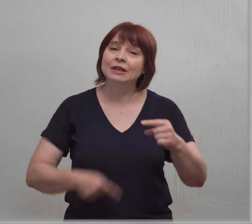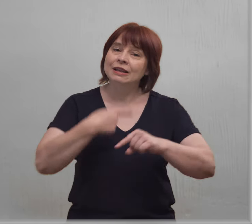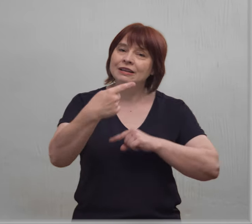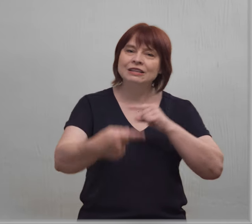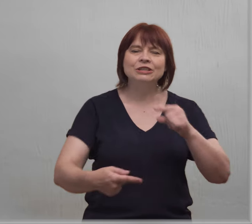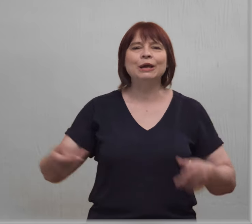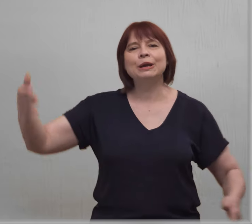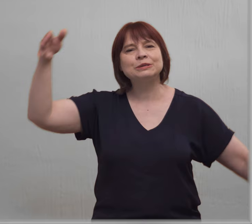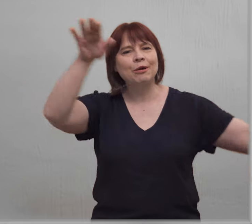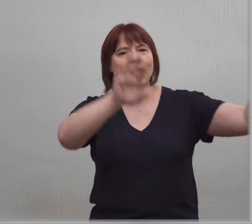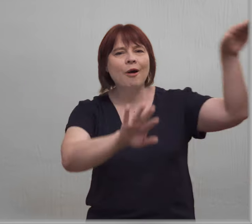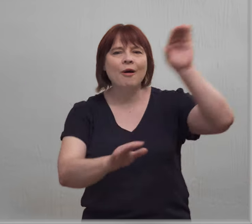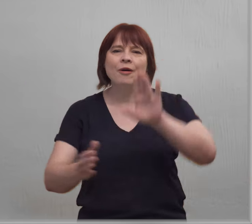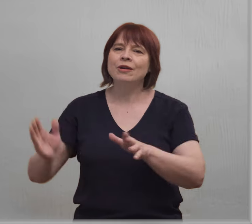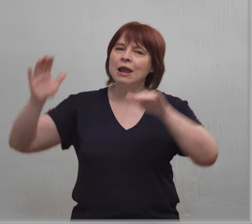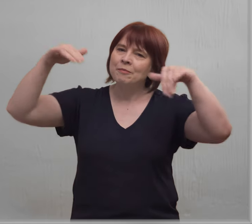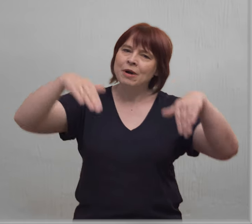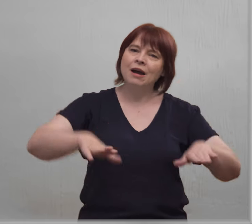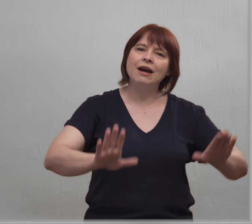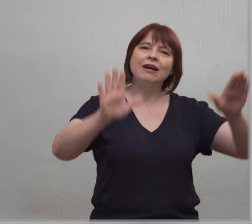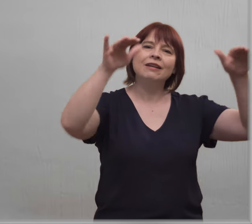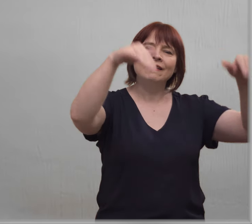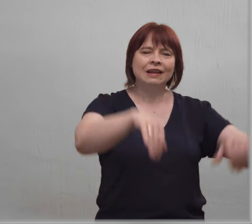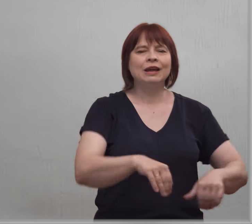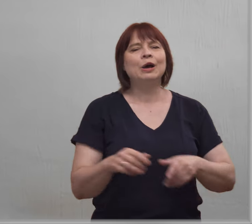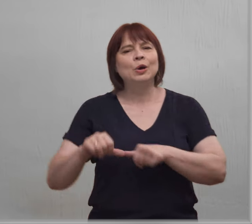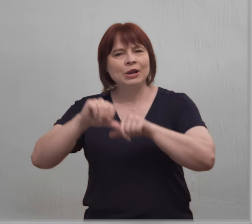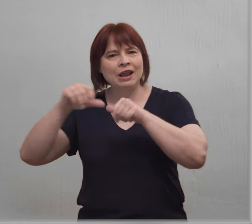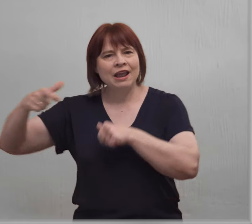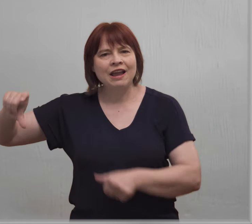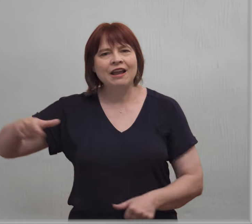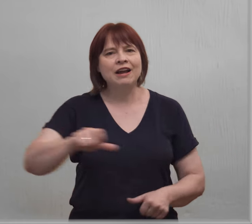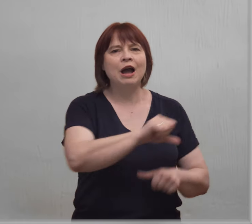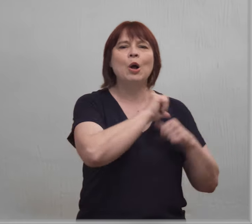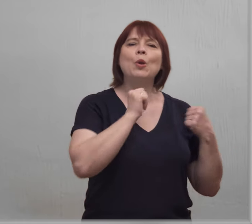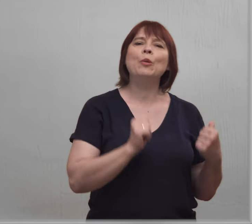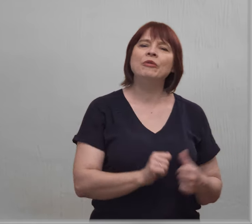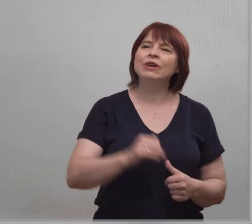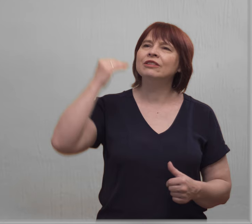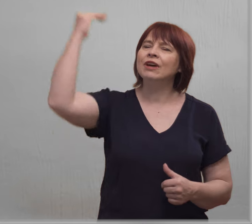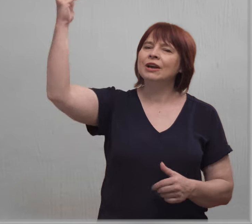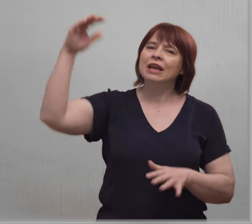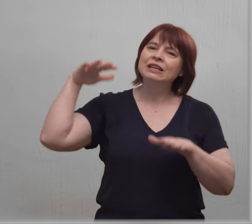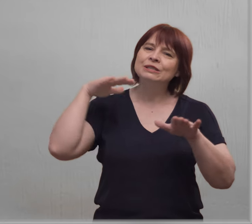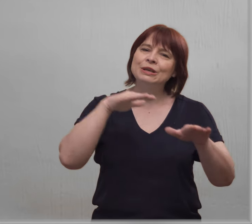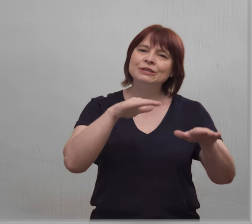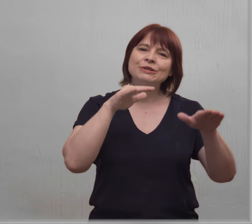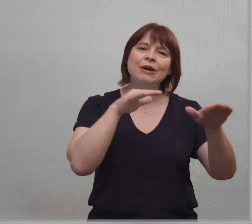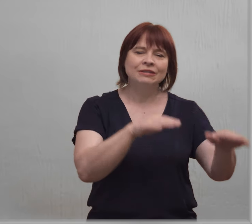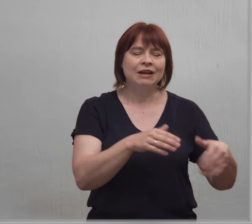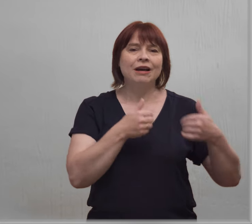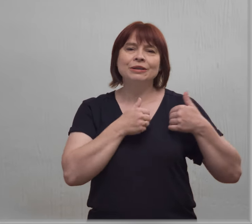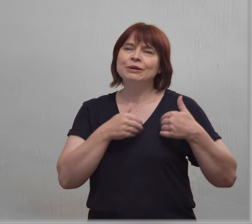Через горы и моря, река любви Твоей. плечо, открою